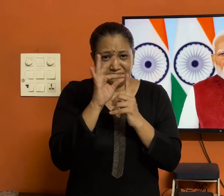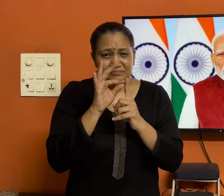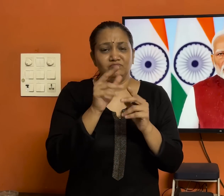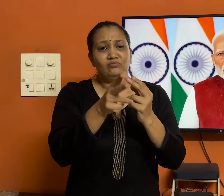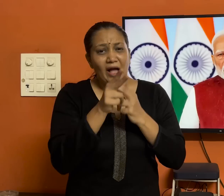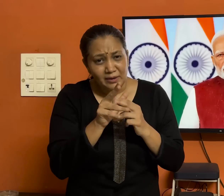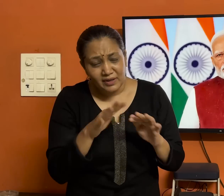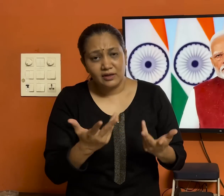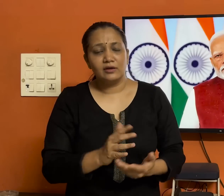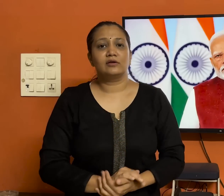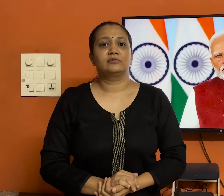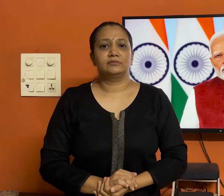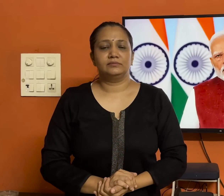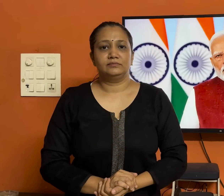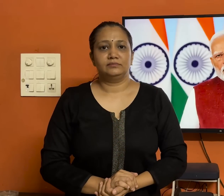पाकिस्तानी फौज,